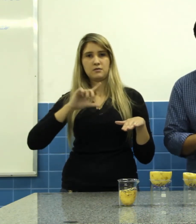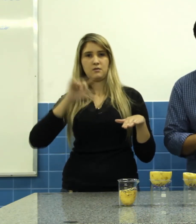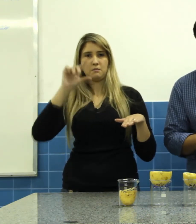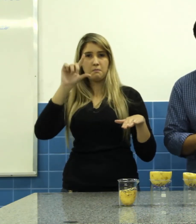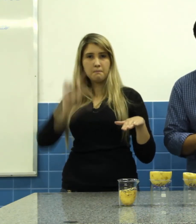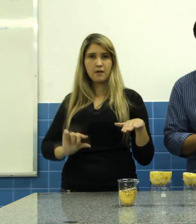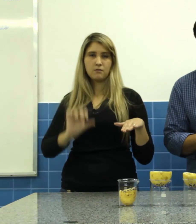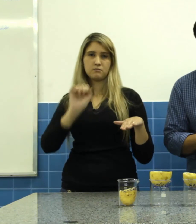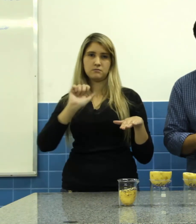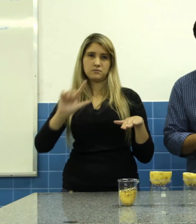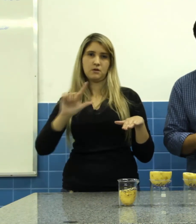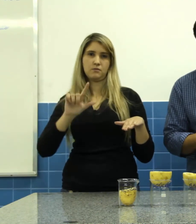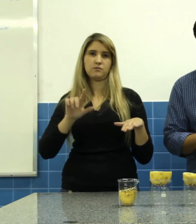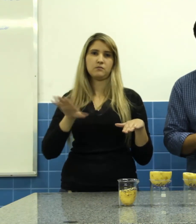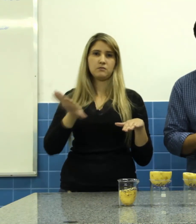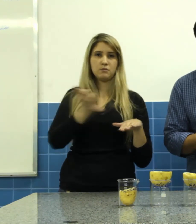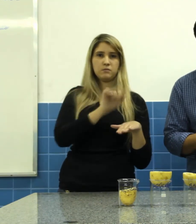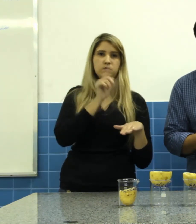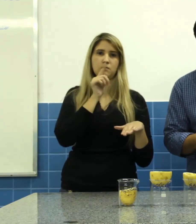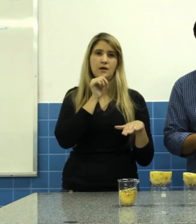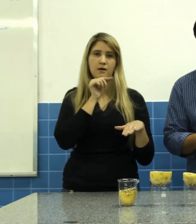hipotônico.